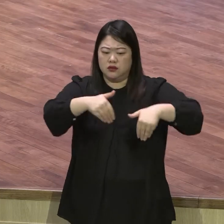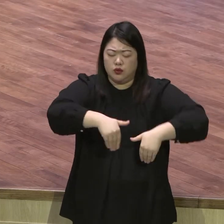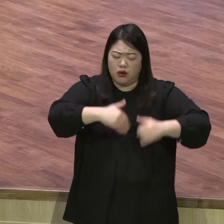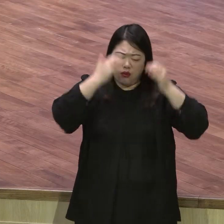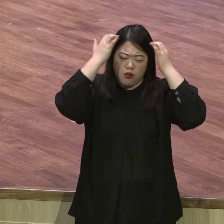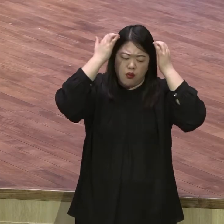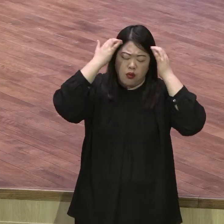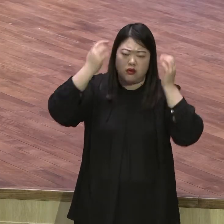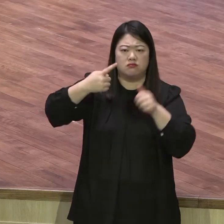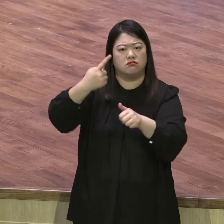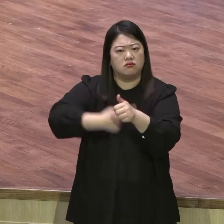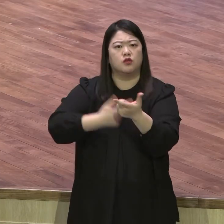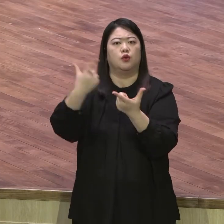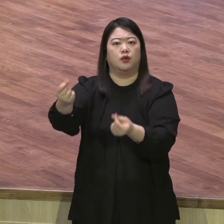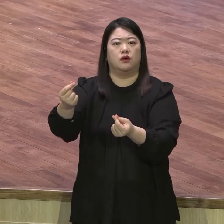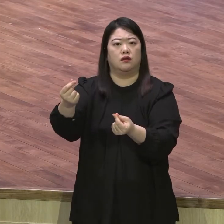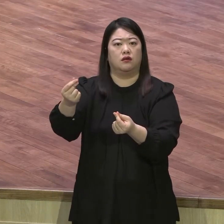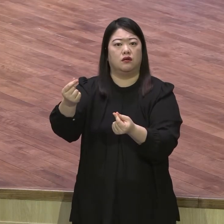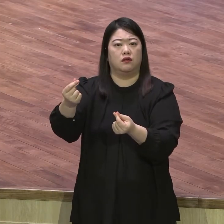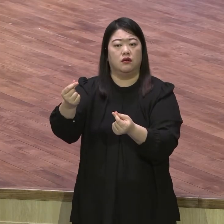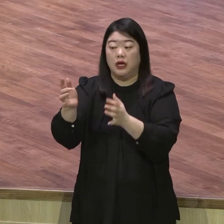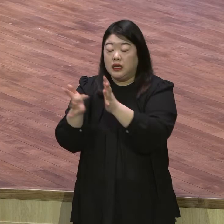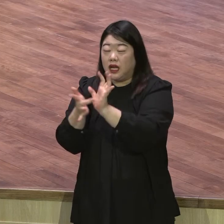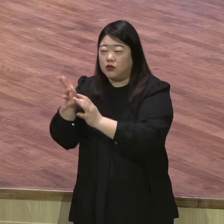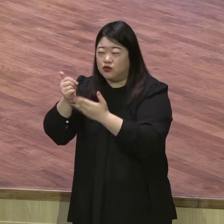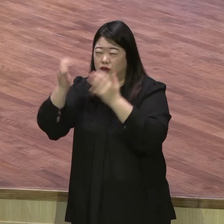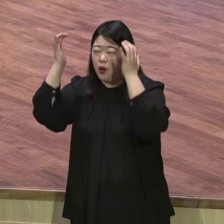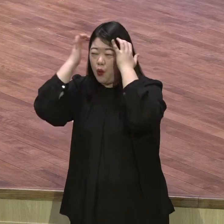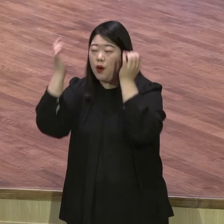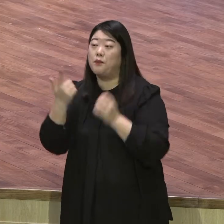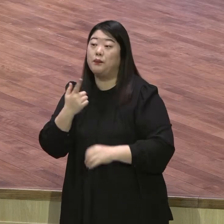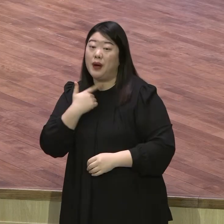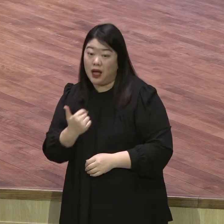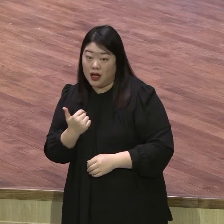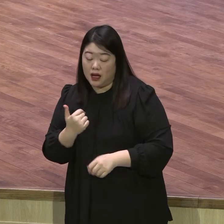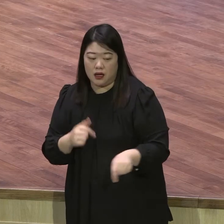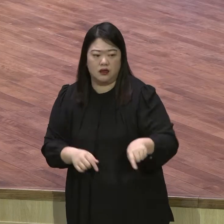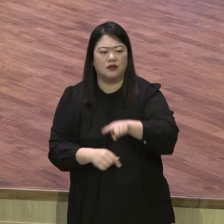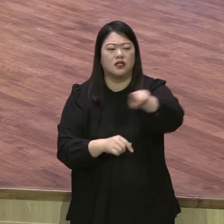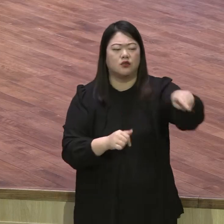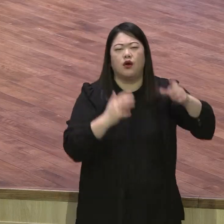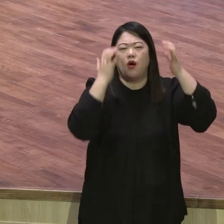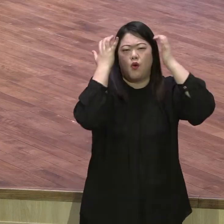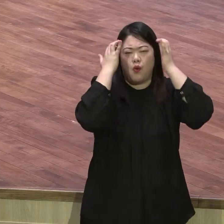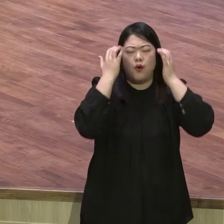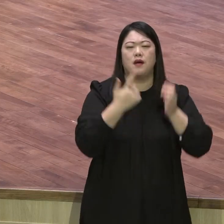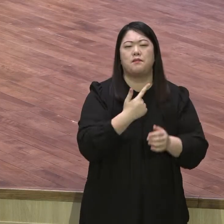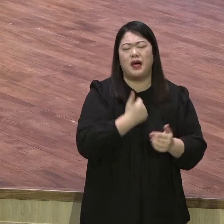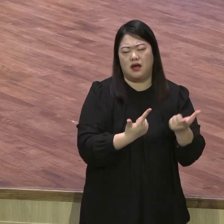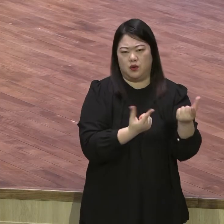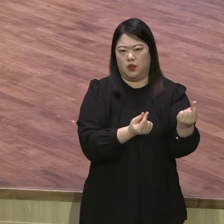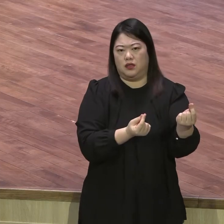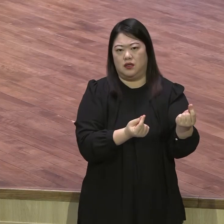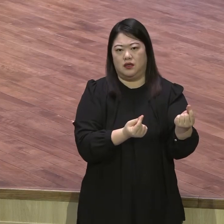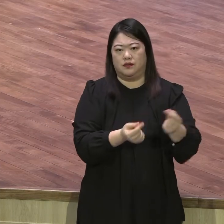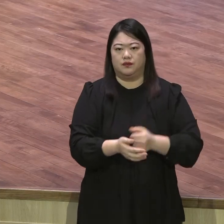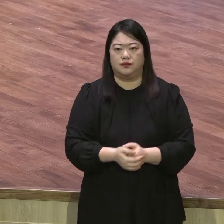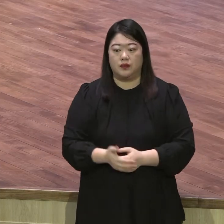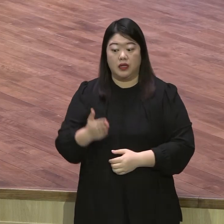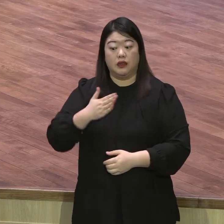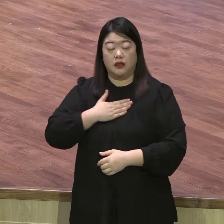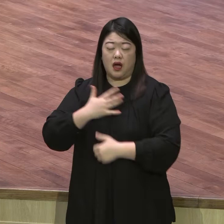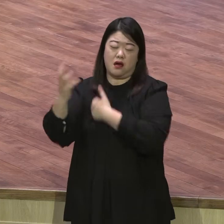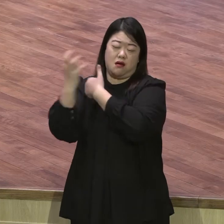말이. 주인이 예수님 고난당해 너희도 고난당한다. 우리 인생의 주인이신 예수님을 따라 우리도 핍박받는